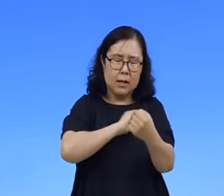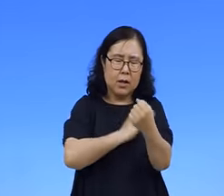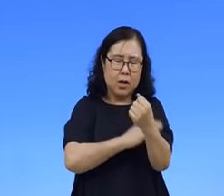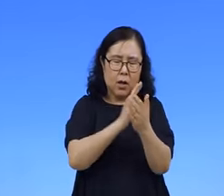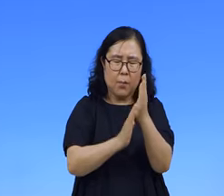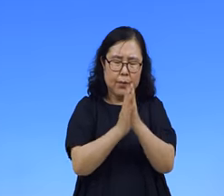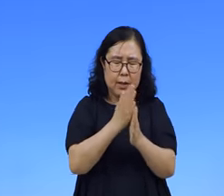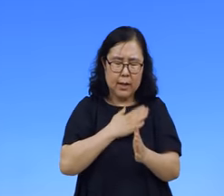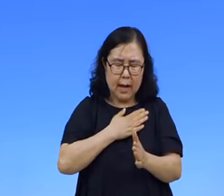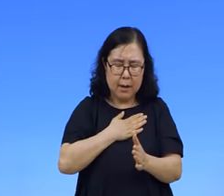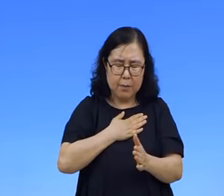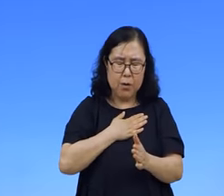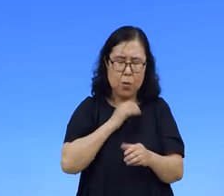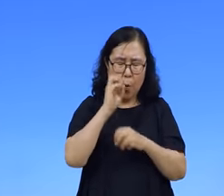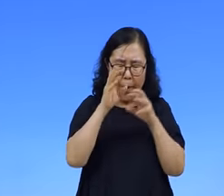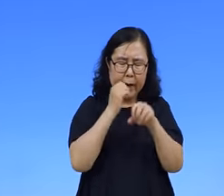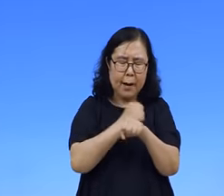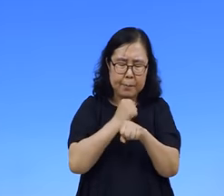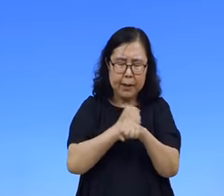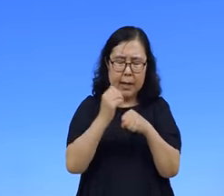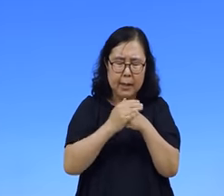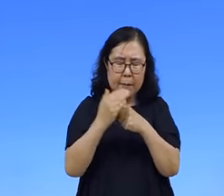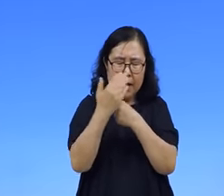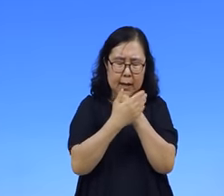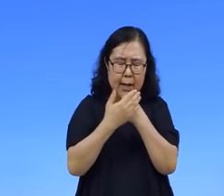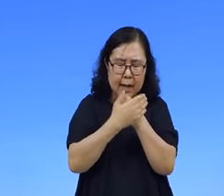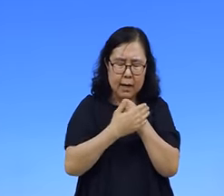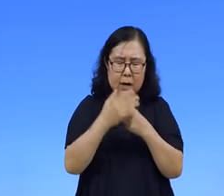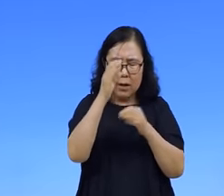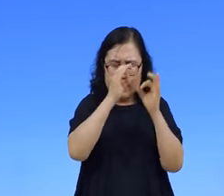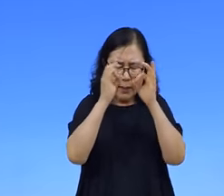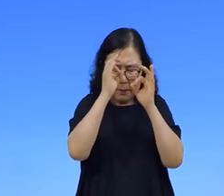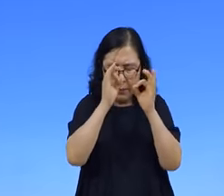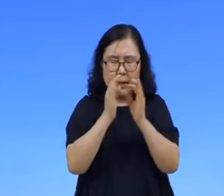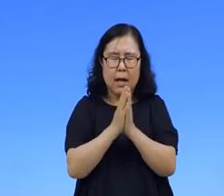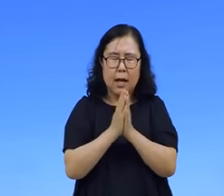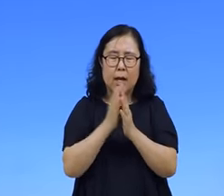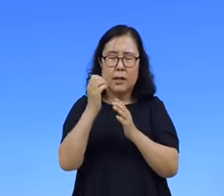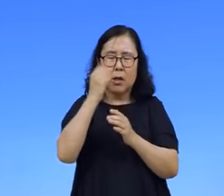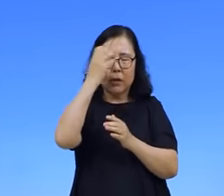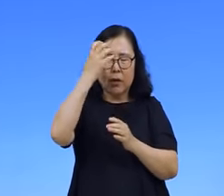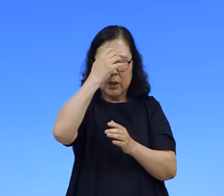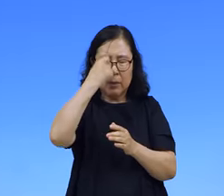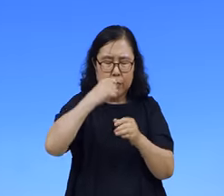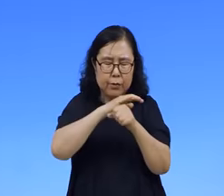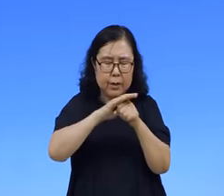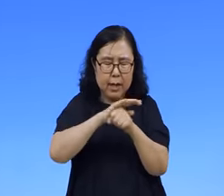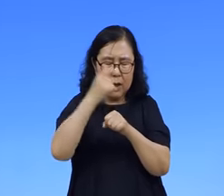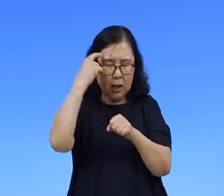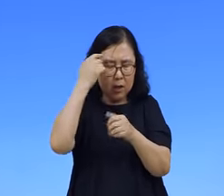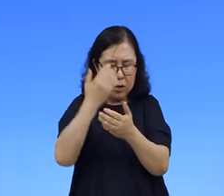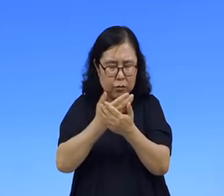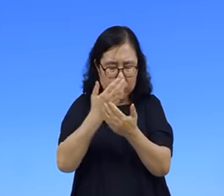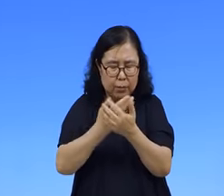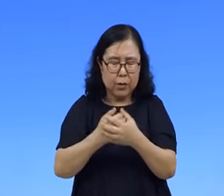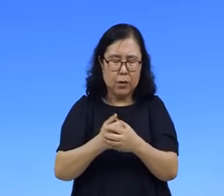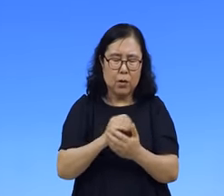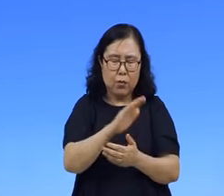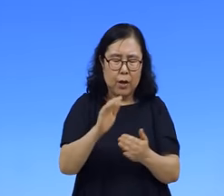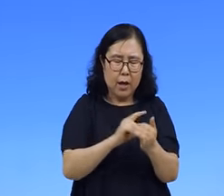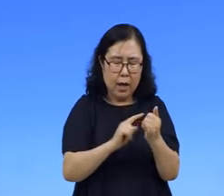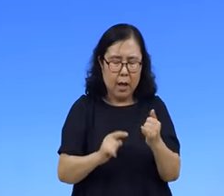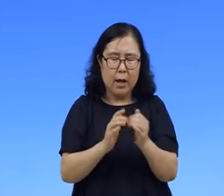능력이 없는 자임을 고백합니다. 그래서 아버지 은혜를 구합니다. 성령님 불쌍히 여겨 주시기를